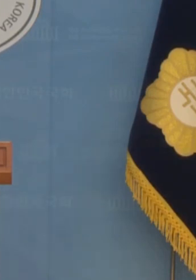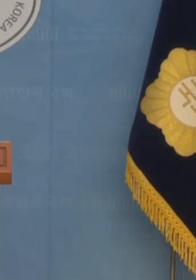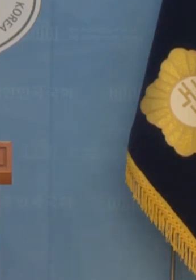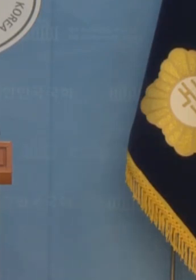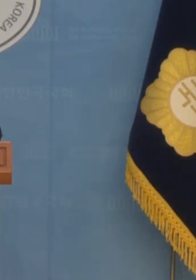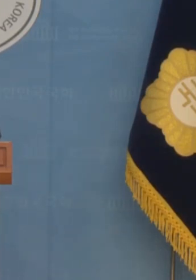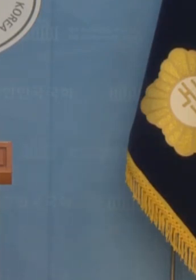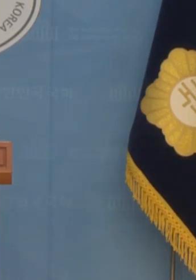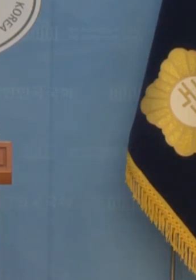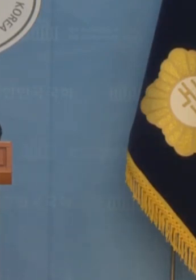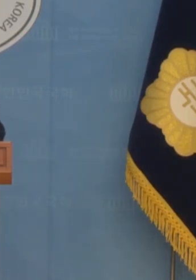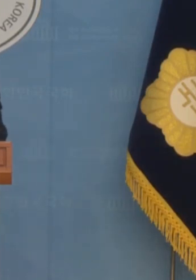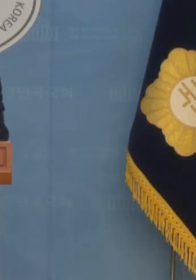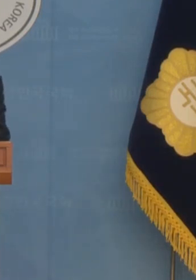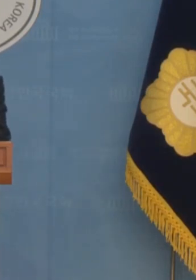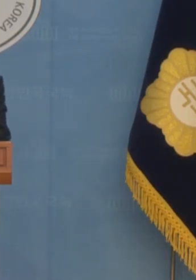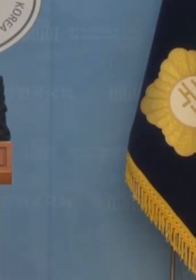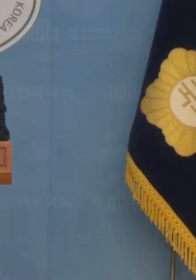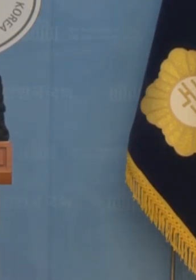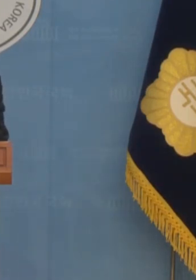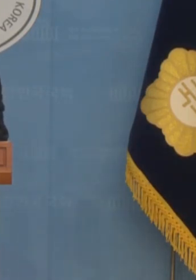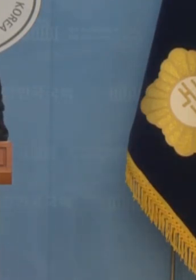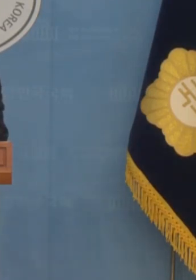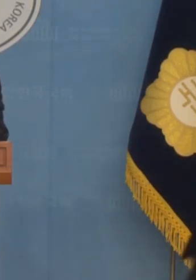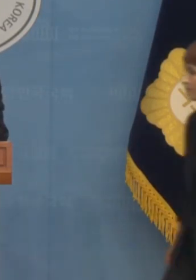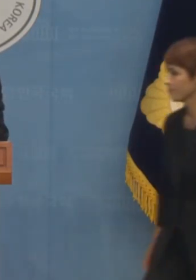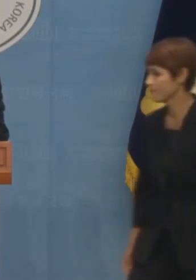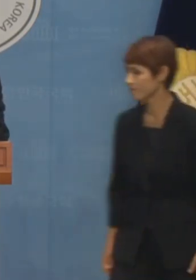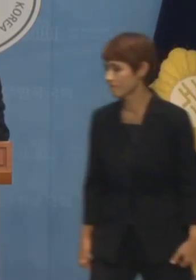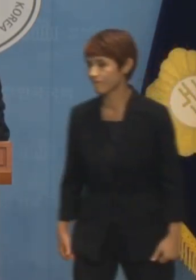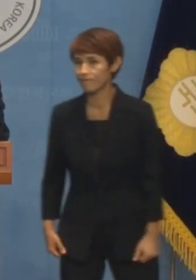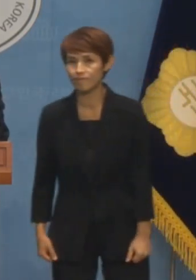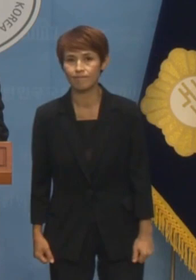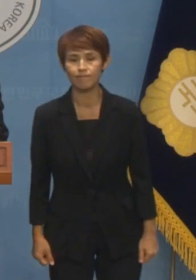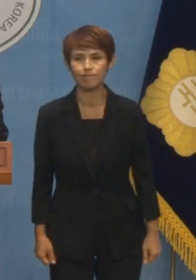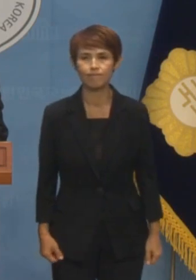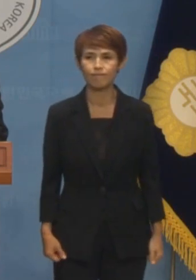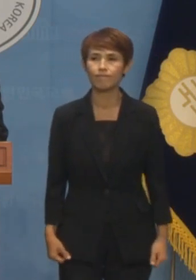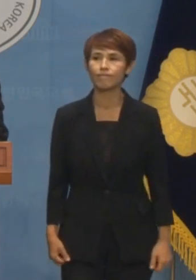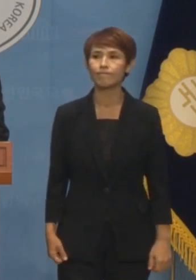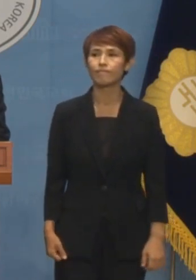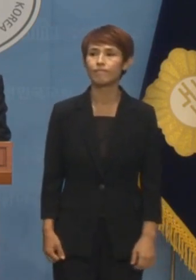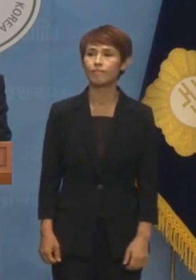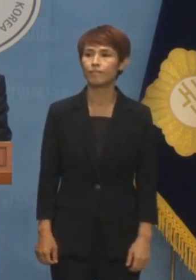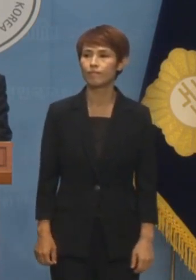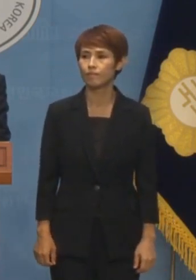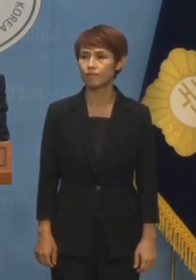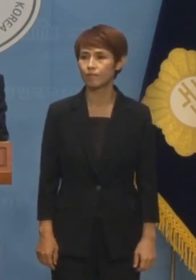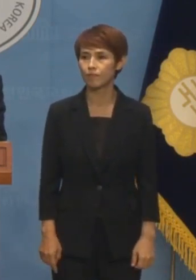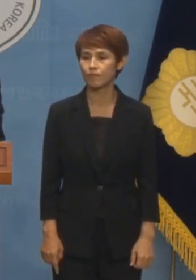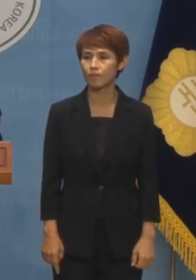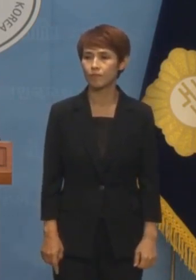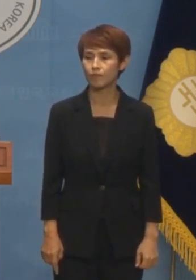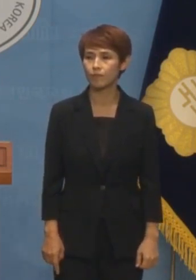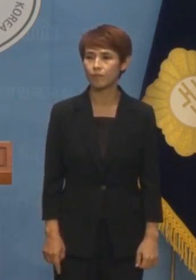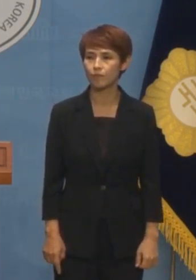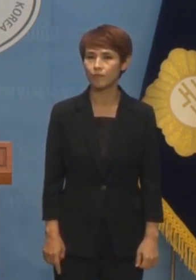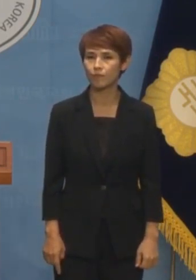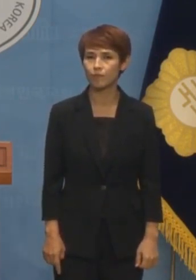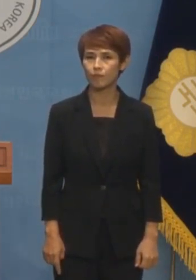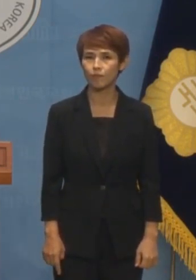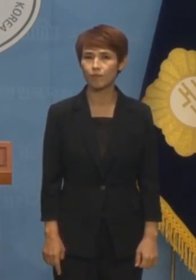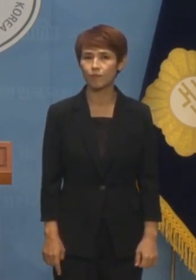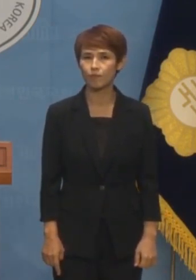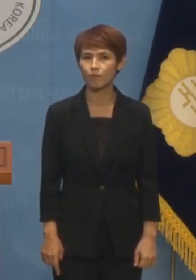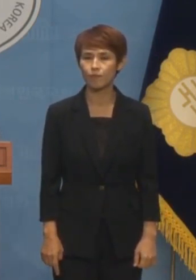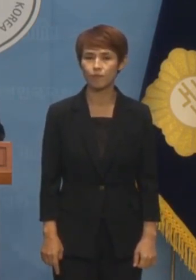안녕하세요. 다음은 해수부 공무원 북한 피격 사건의 형이신 이내진 대표님께서 원희룡